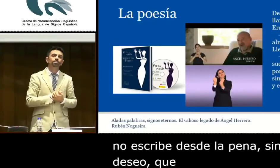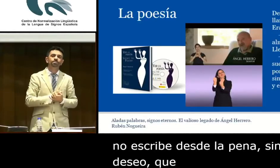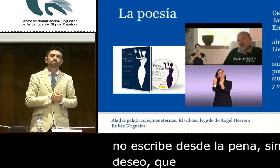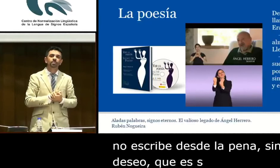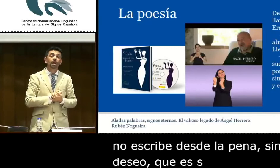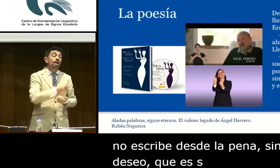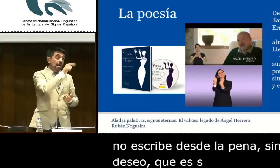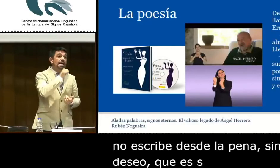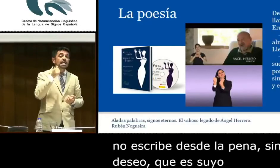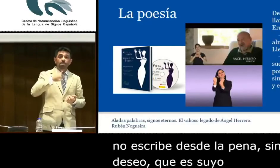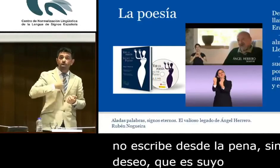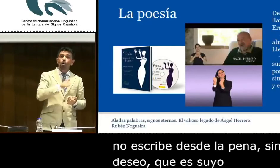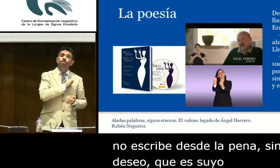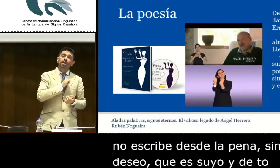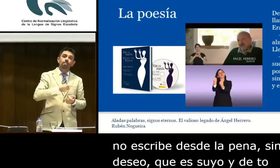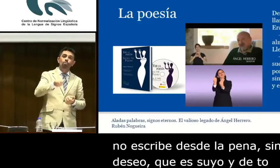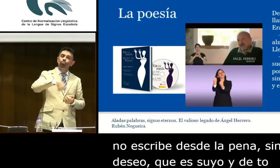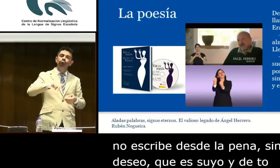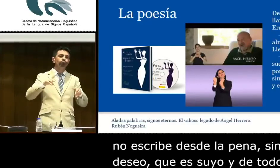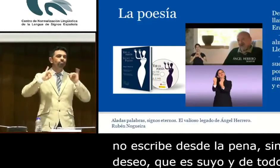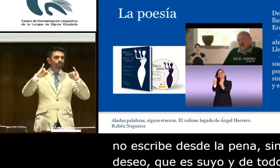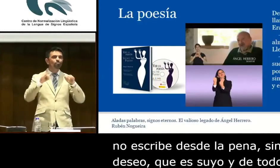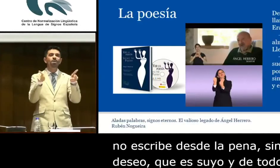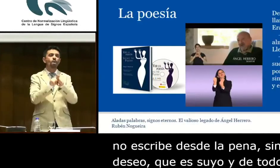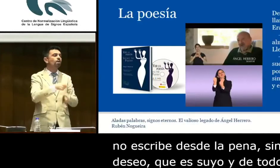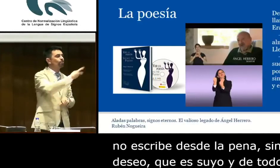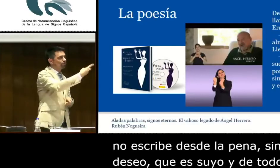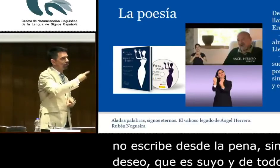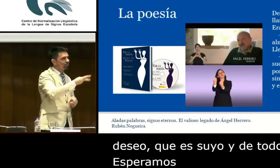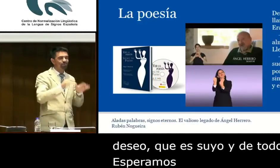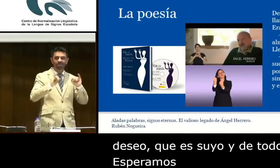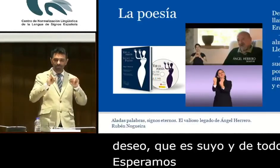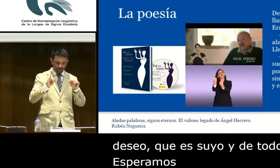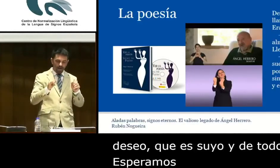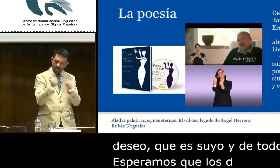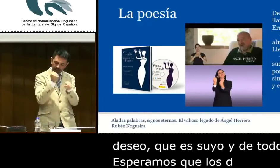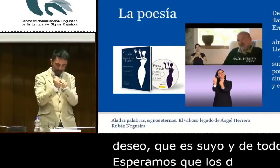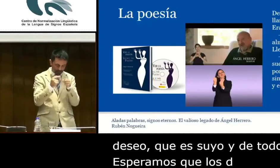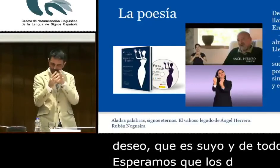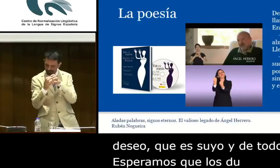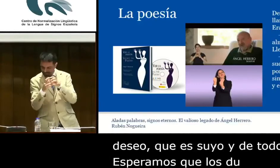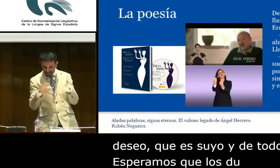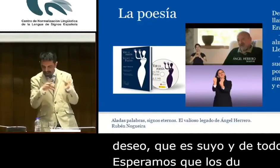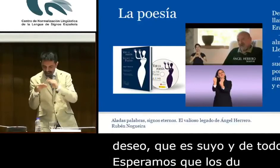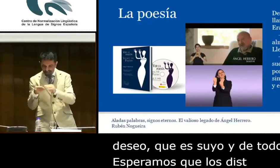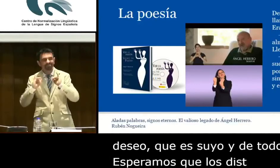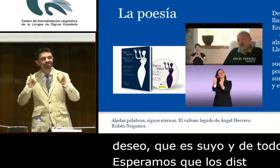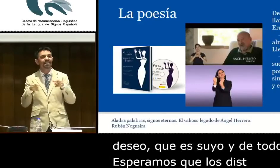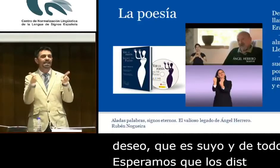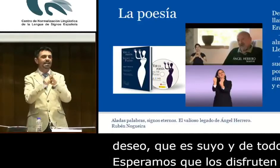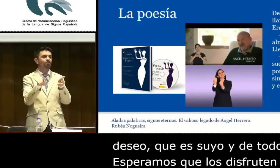Esperamos que los disfruten tanto como nosotros hemos disfrutado al adaptarlos.